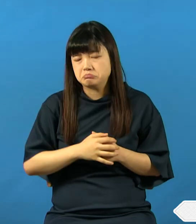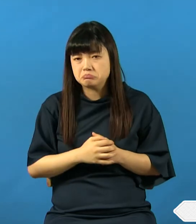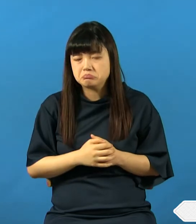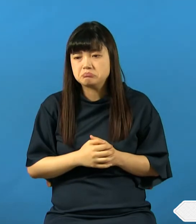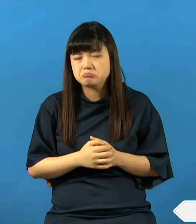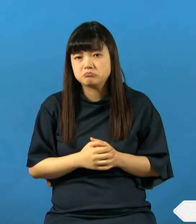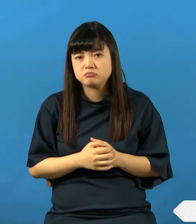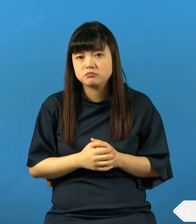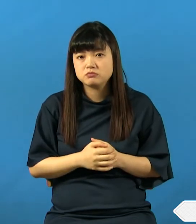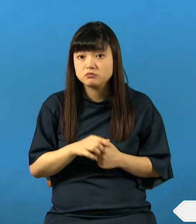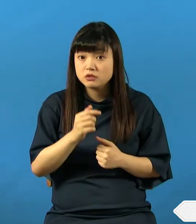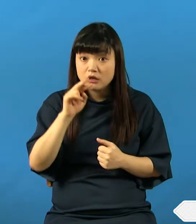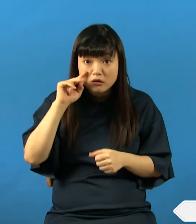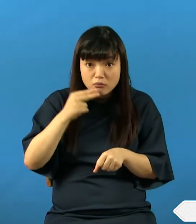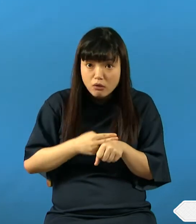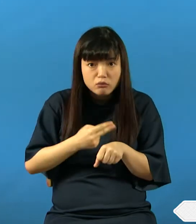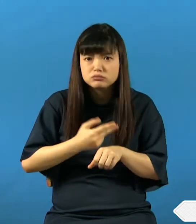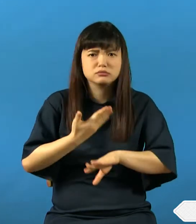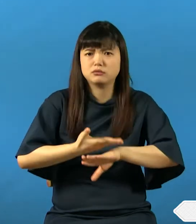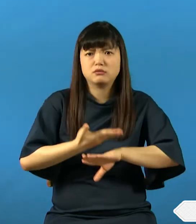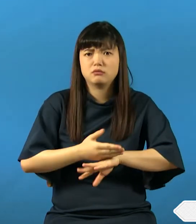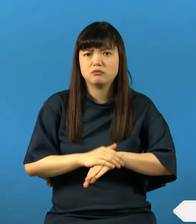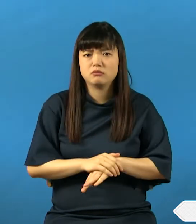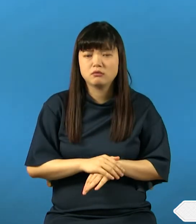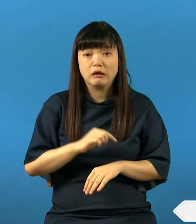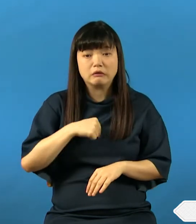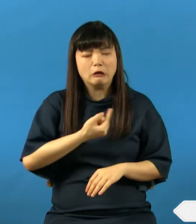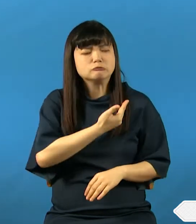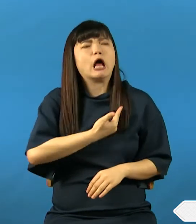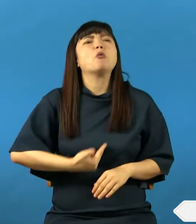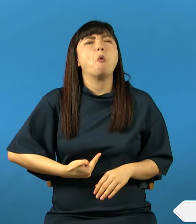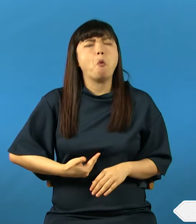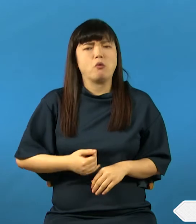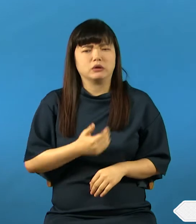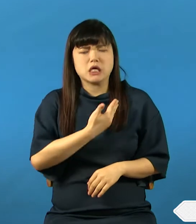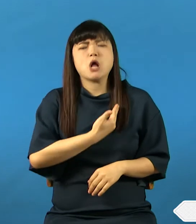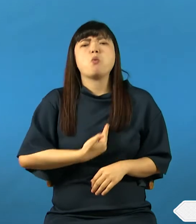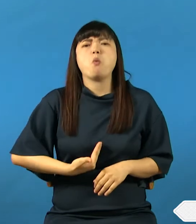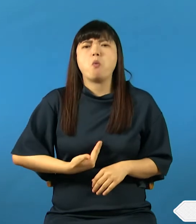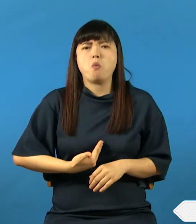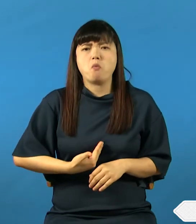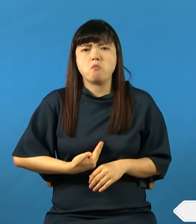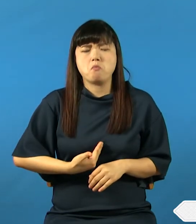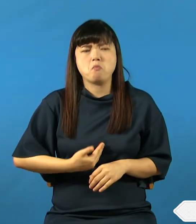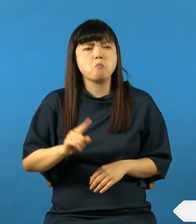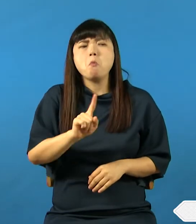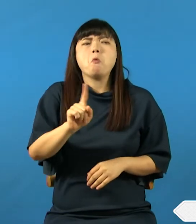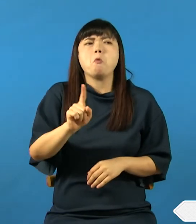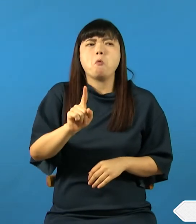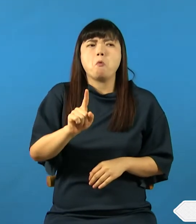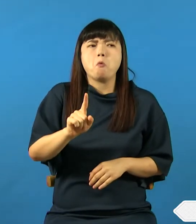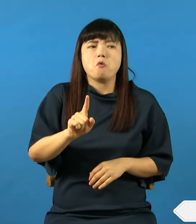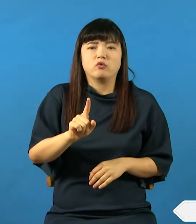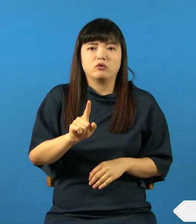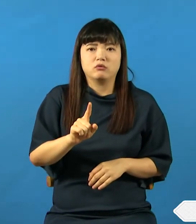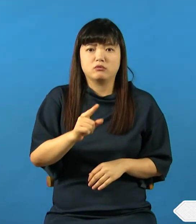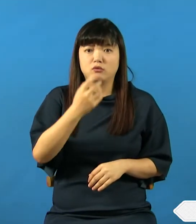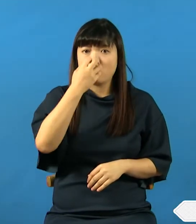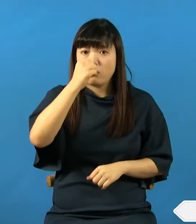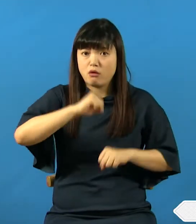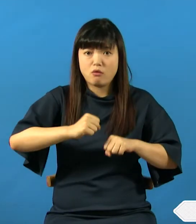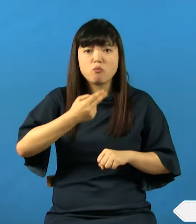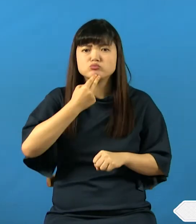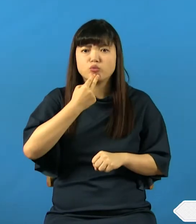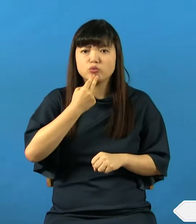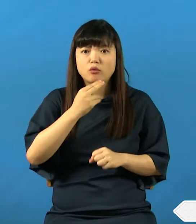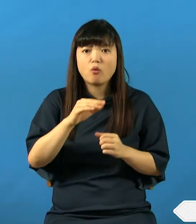됩니다. 사도 바울은 그러지 않았습니다. 내가 사도인데 내가 무슨 문제가 있으랴